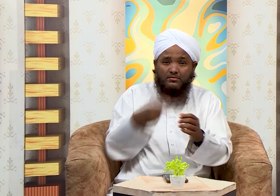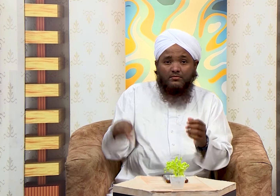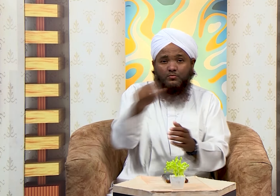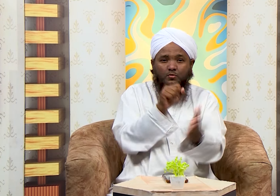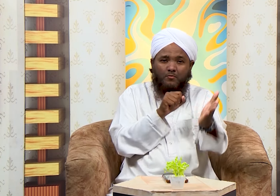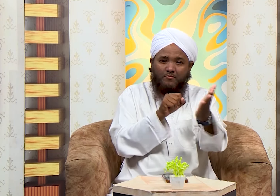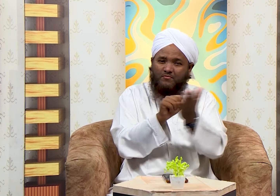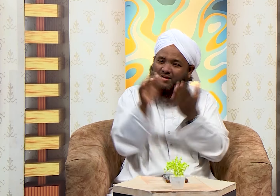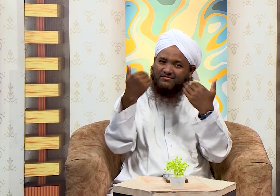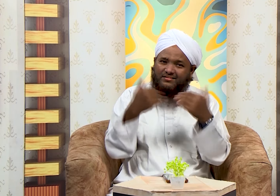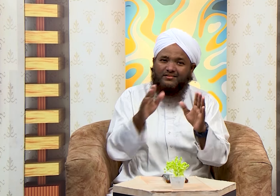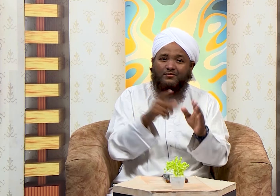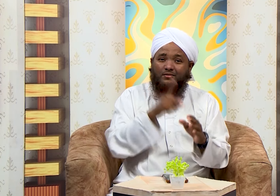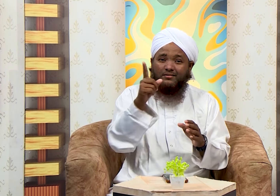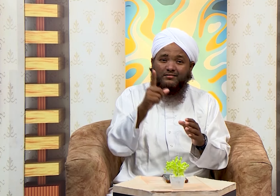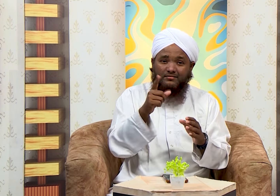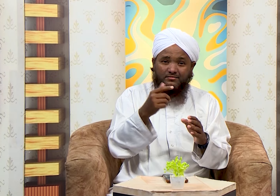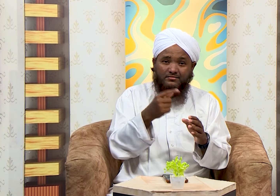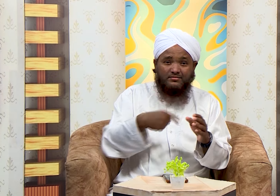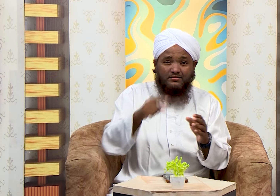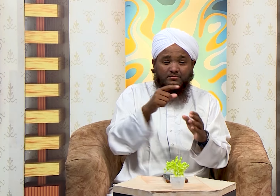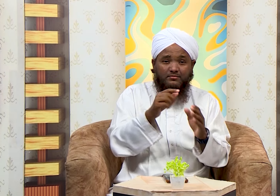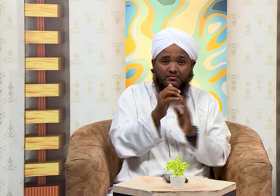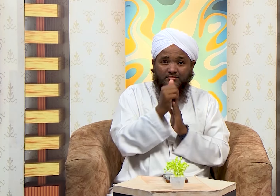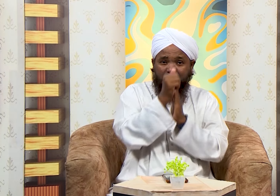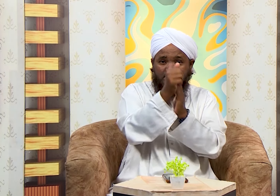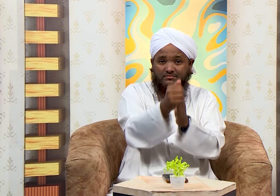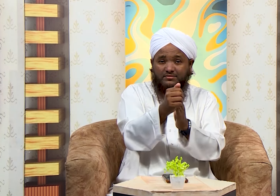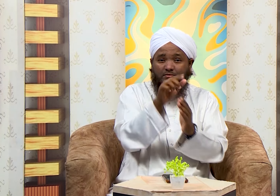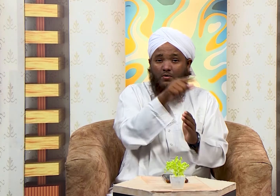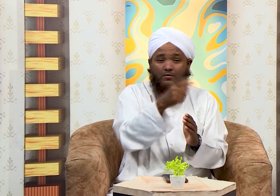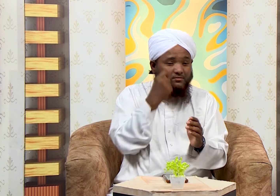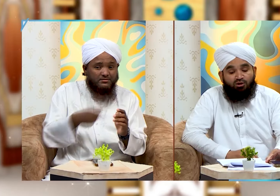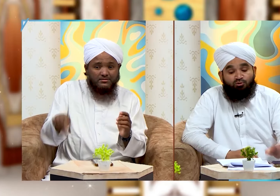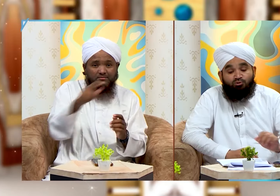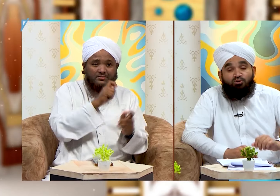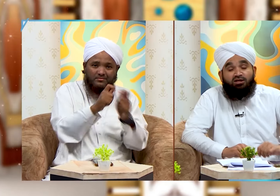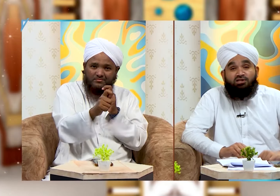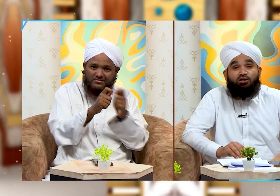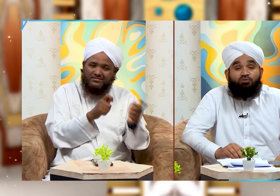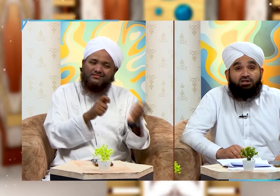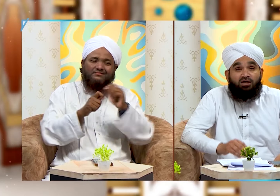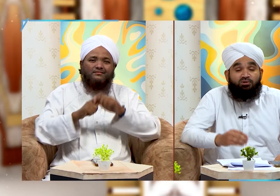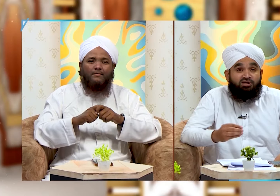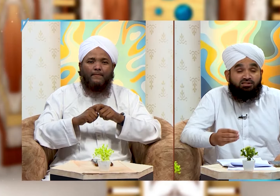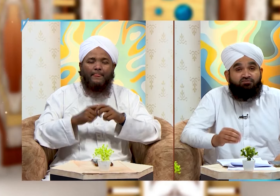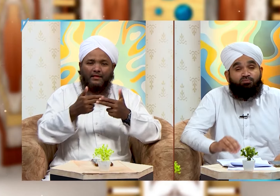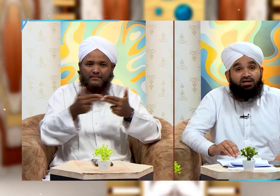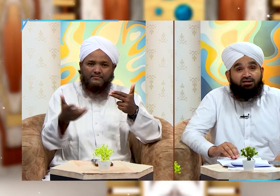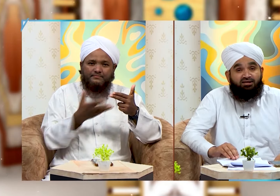کی شفاعت کرو اور کاموں میں ان سے مشورہ لو تو حضور علیہ السلام کی یہ صف بیان کی